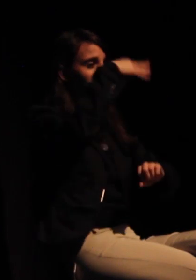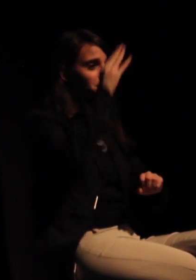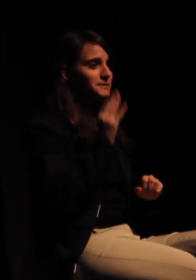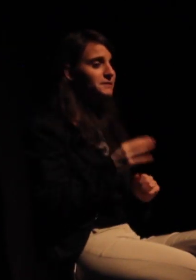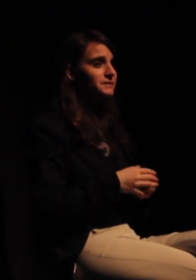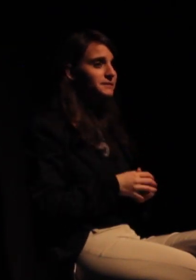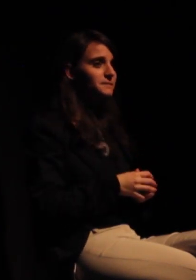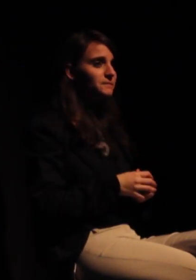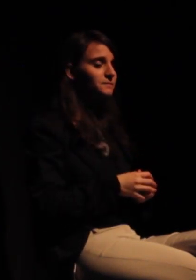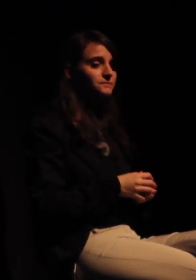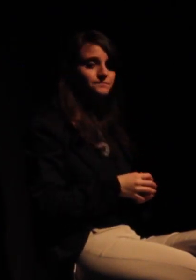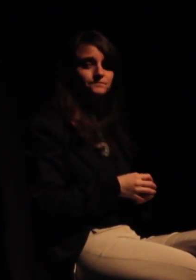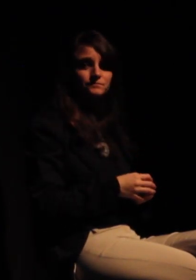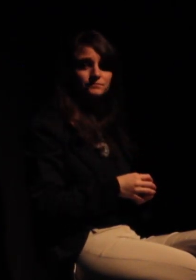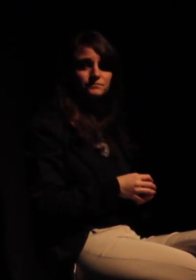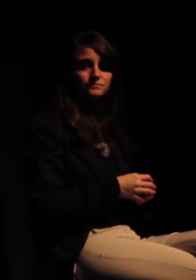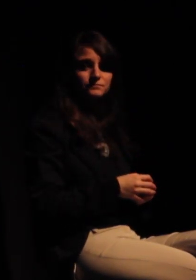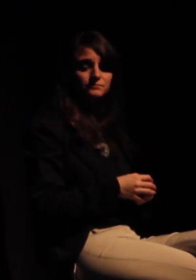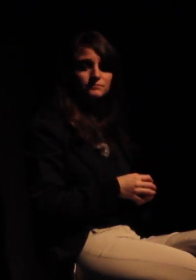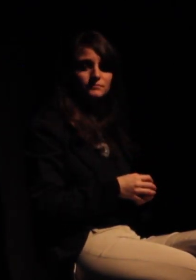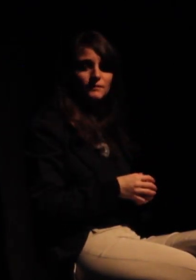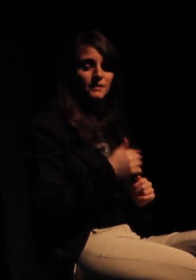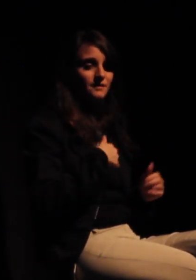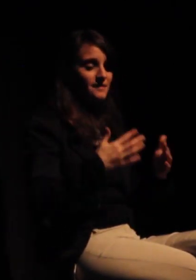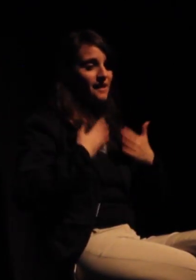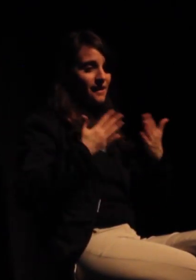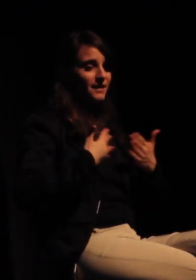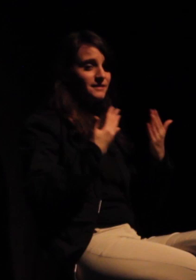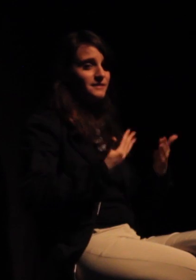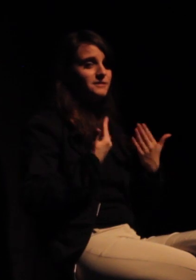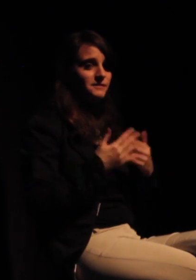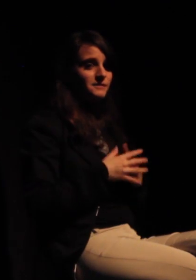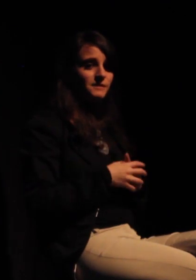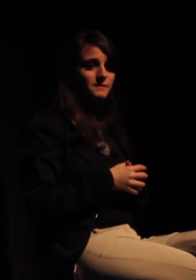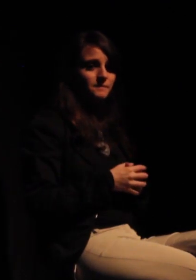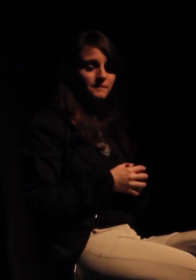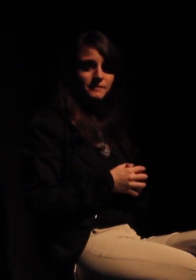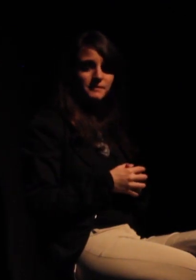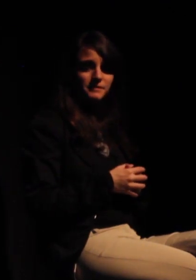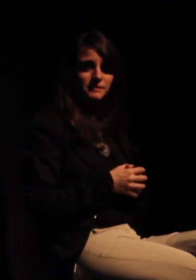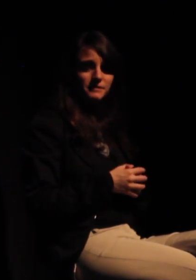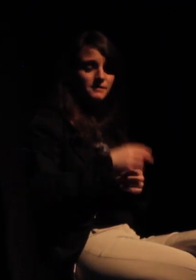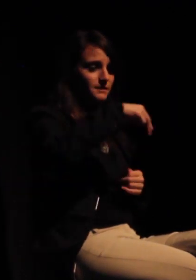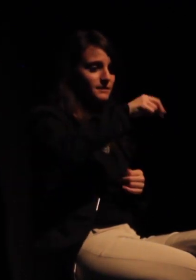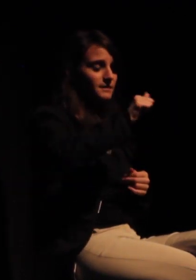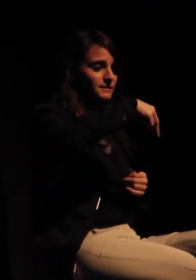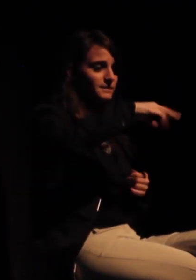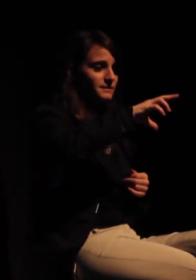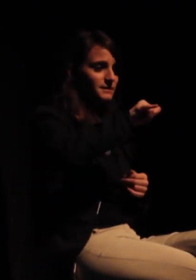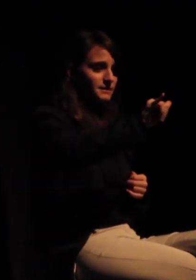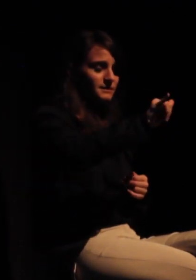brasileira. Vocês imaginam a alegria que eu tive hoje quando eu vi que aquela Nancy